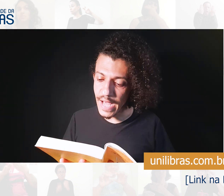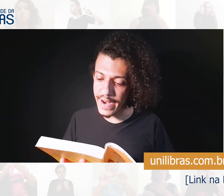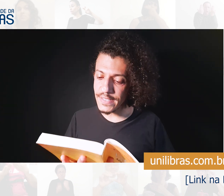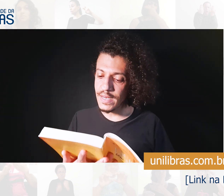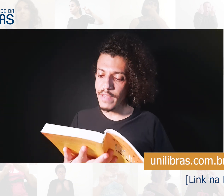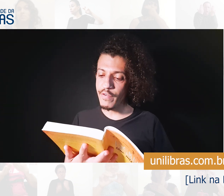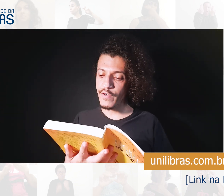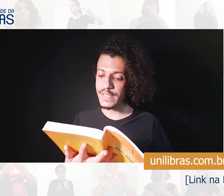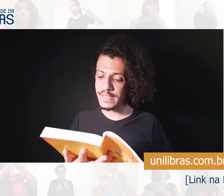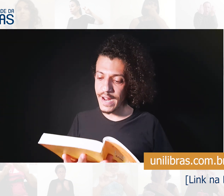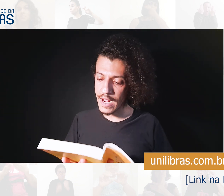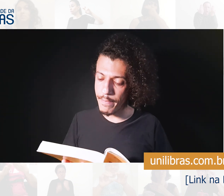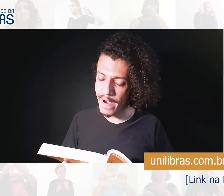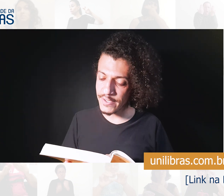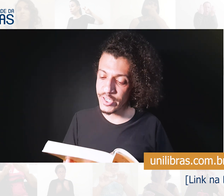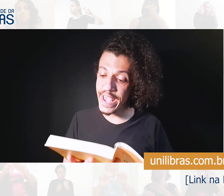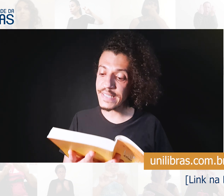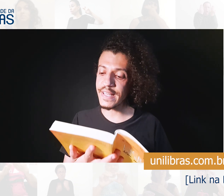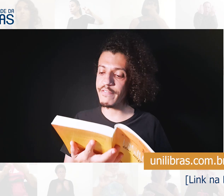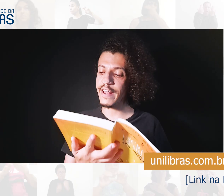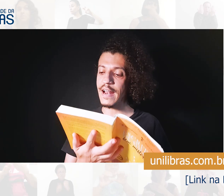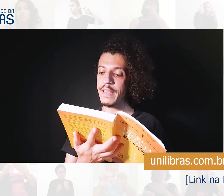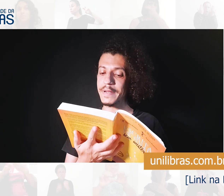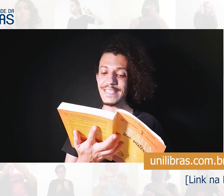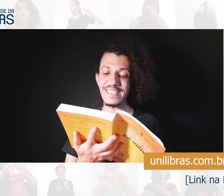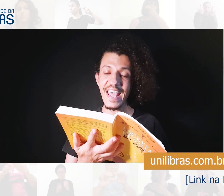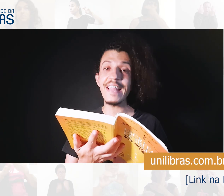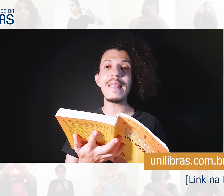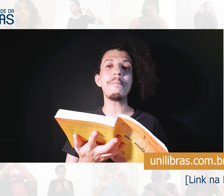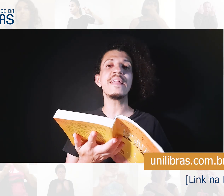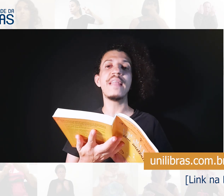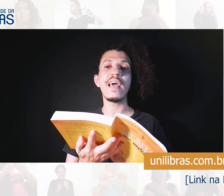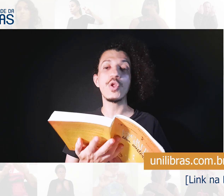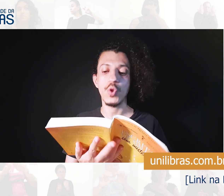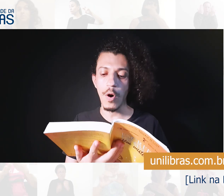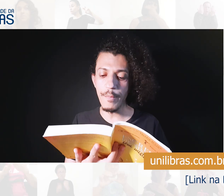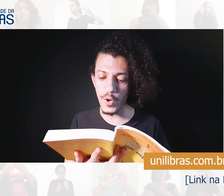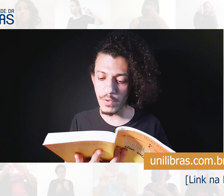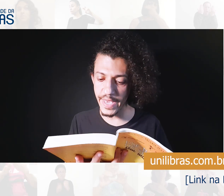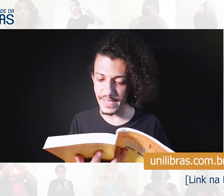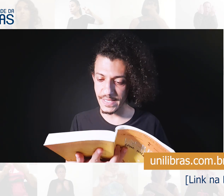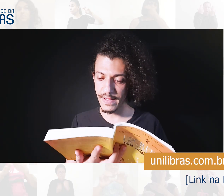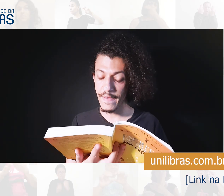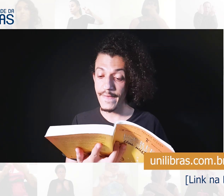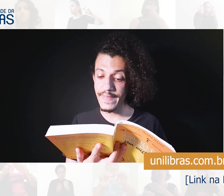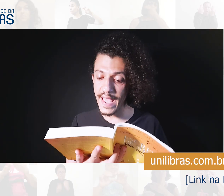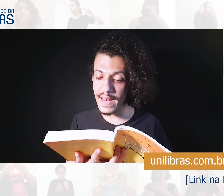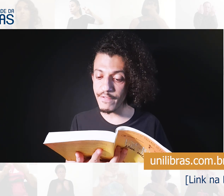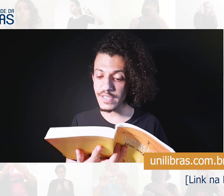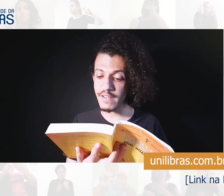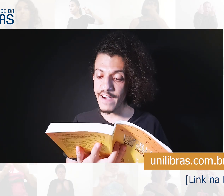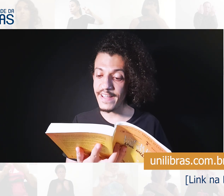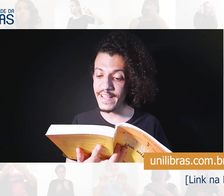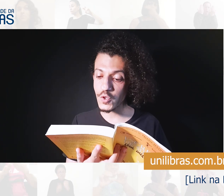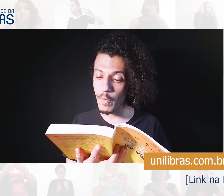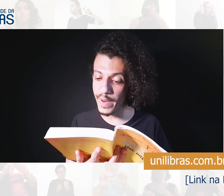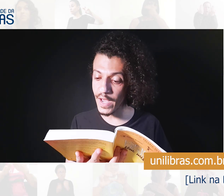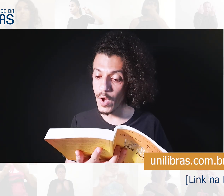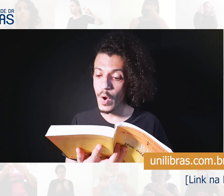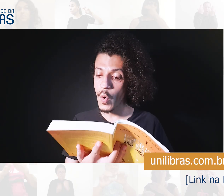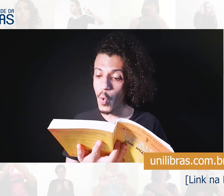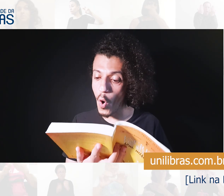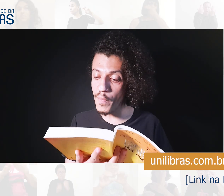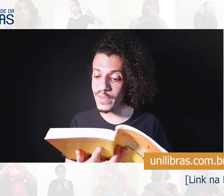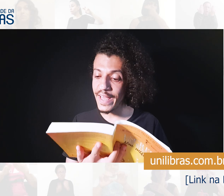Ao estudar esse livro, você será capaz de escrever a Libras sem depender do português. Nele você vai